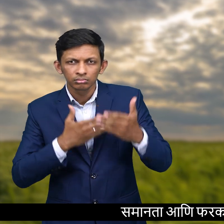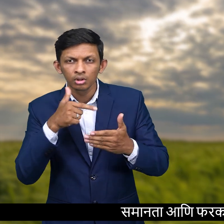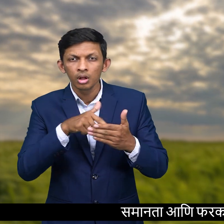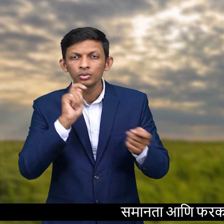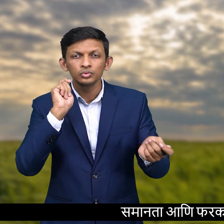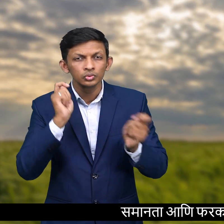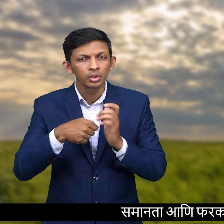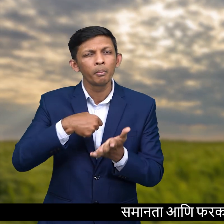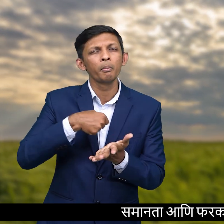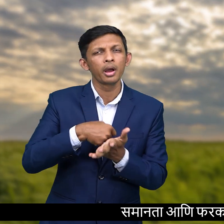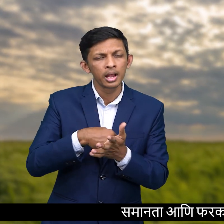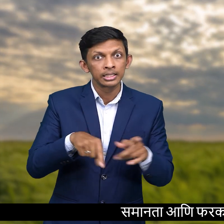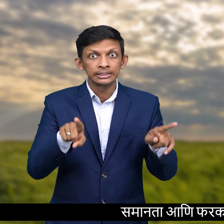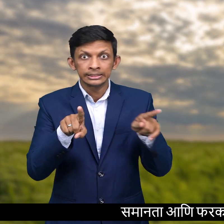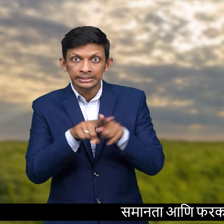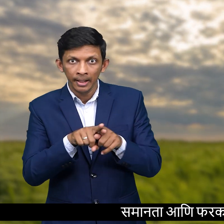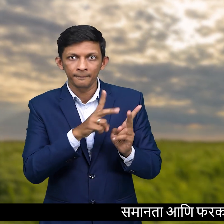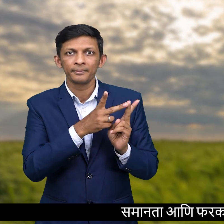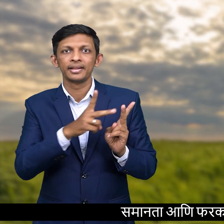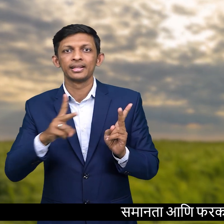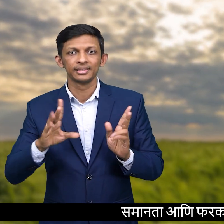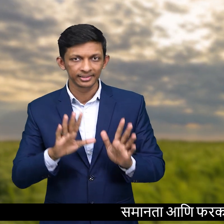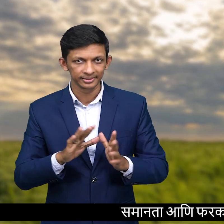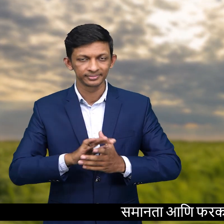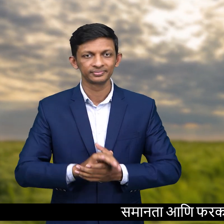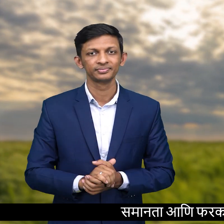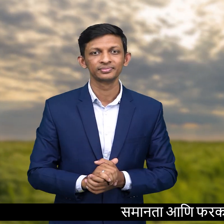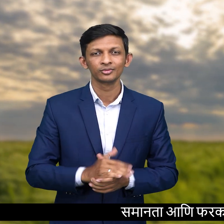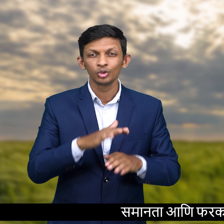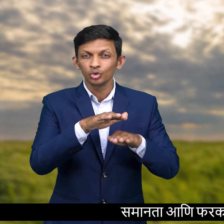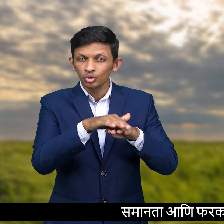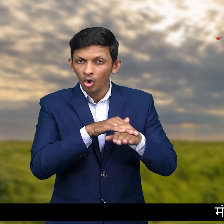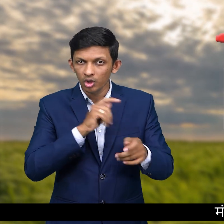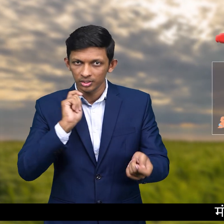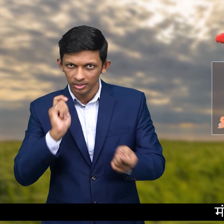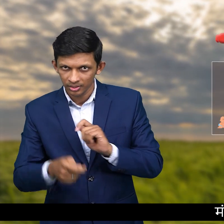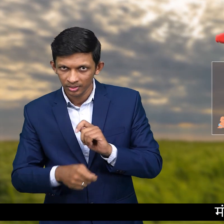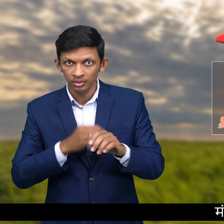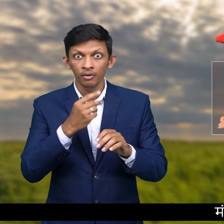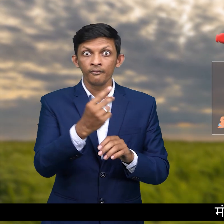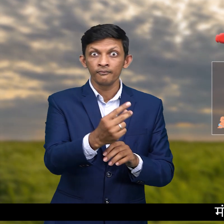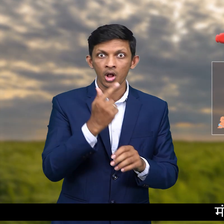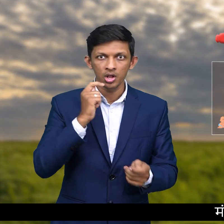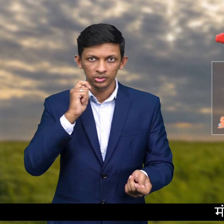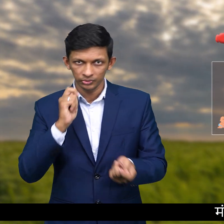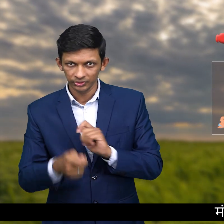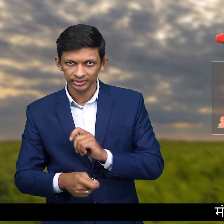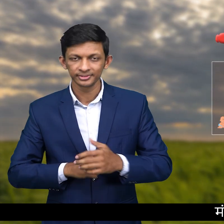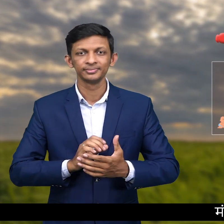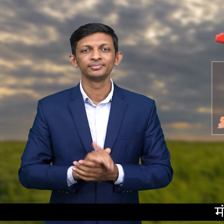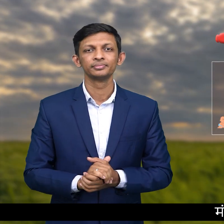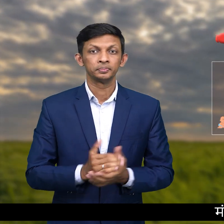समानता आणि फरकांच्या आधारे बदलांचे वर्गीकरण करूया. मंद आणि जलद बदल,